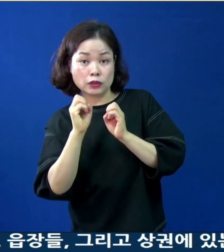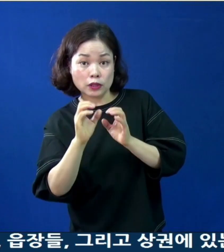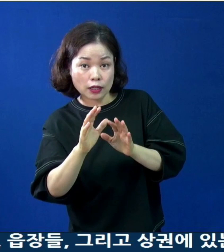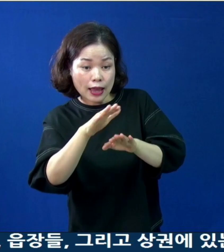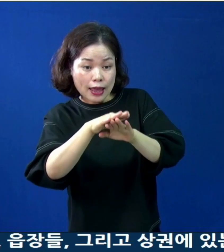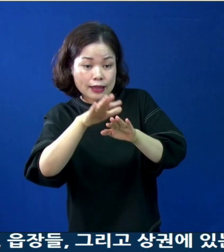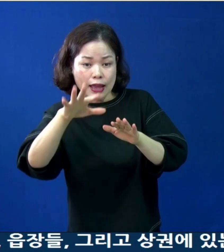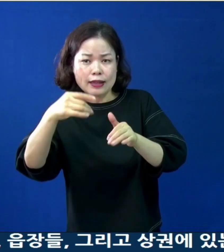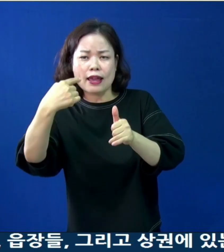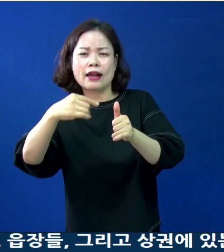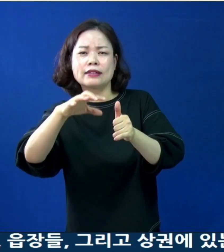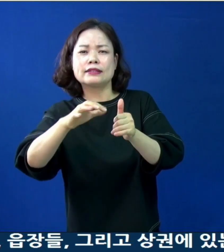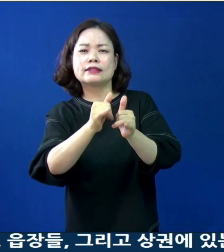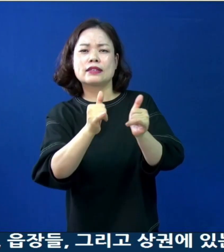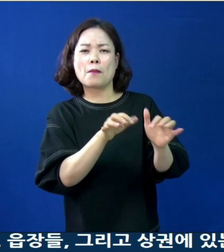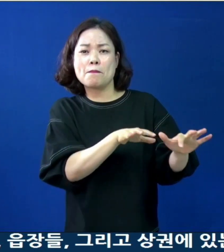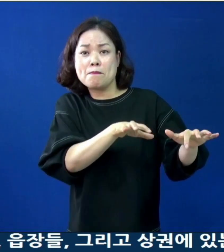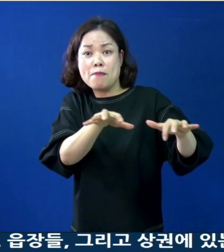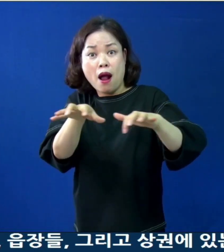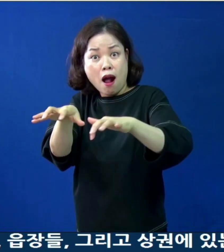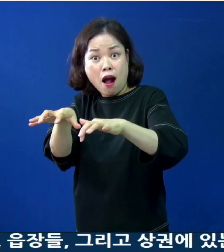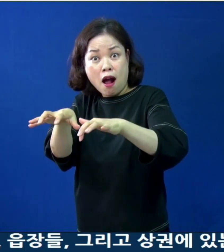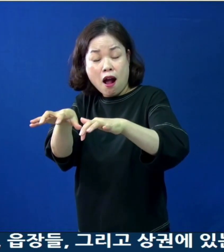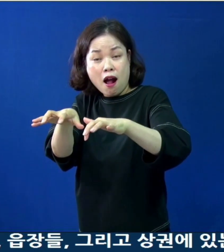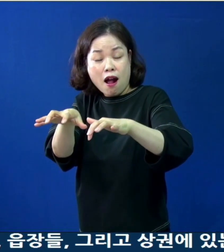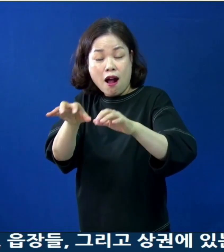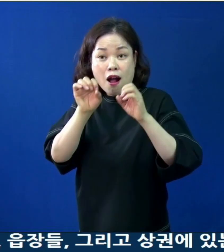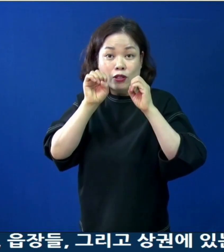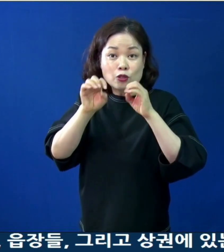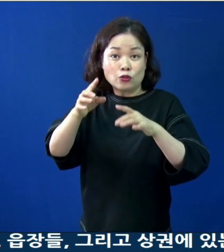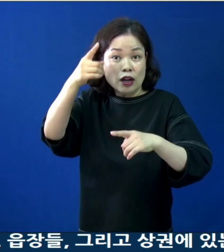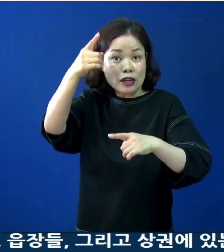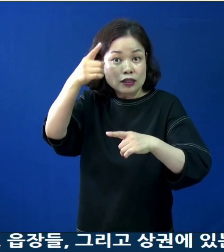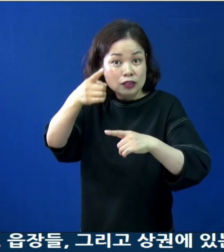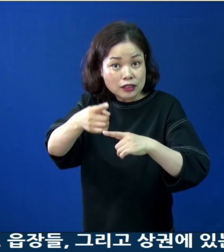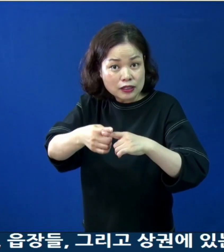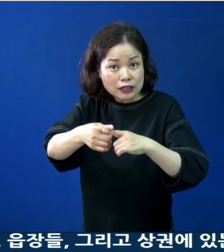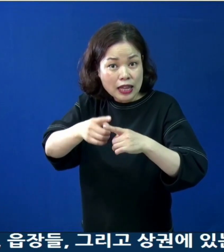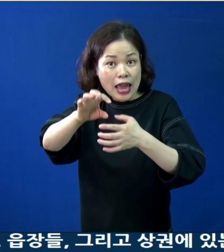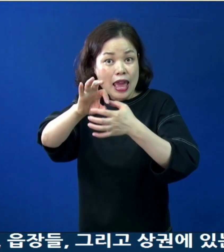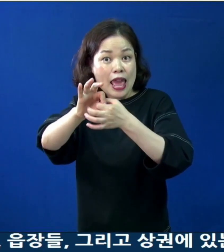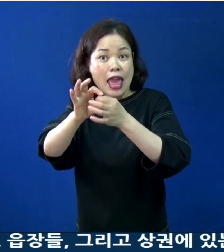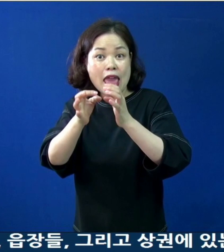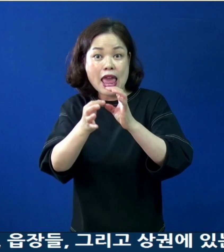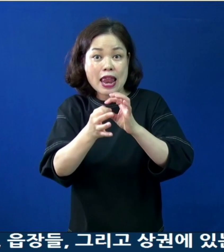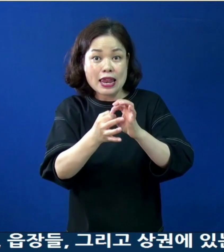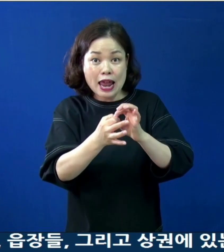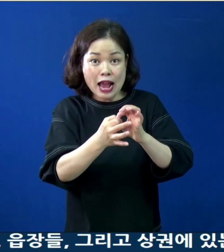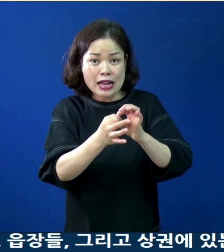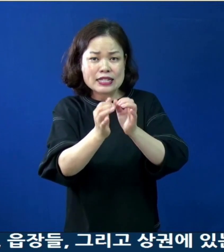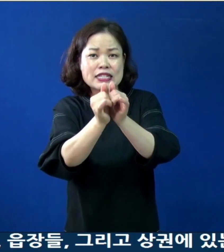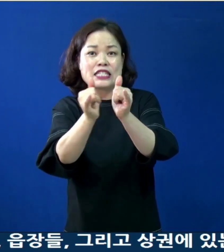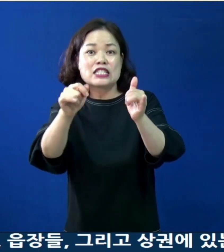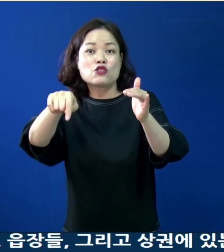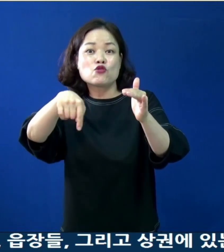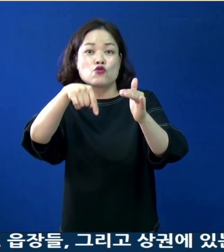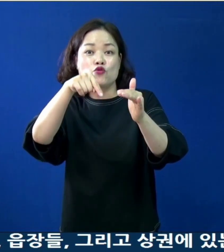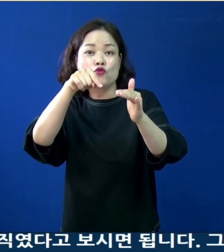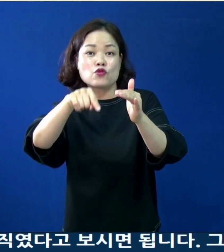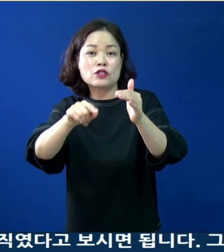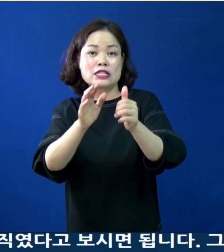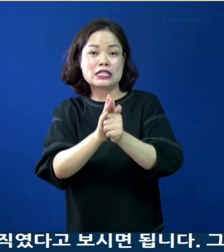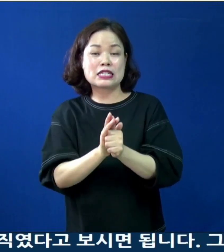회당에 있는 사람들이 그들을 따랐다, 특별히 막 전도되려는 헬라인 중에